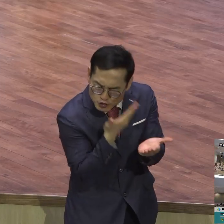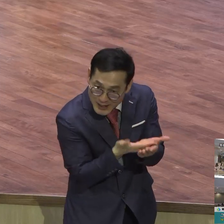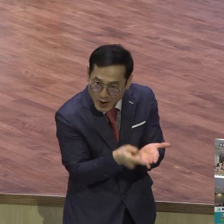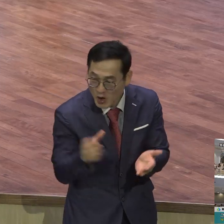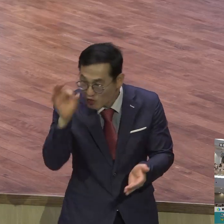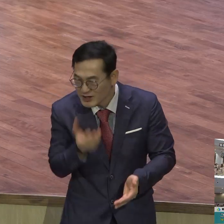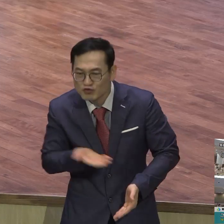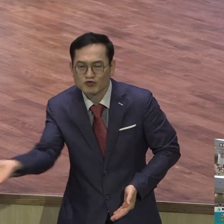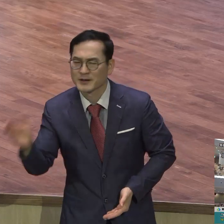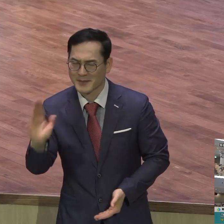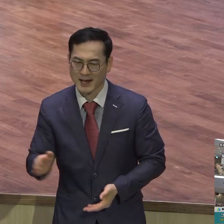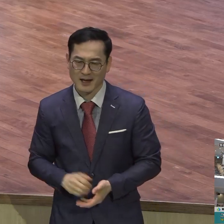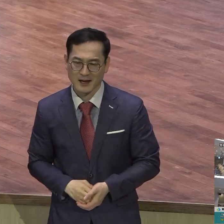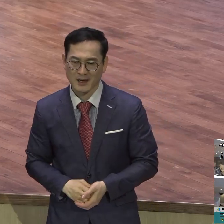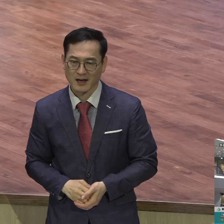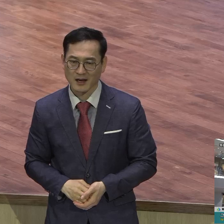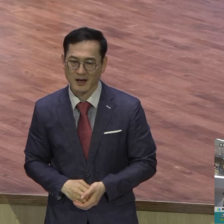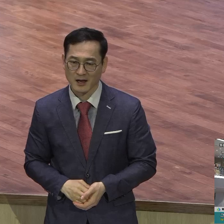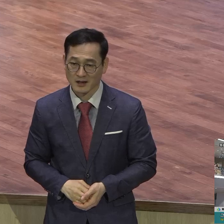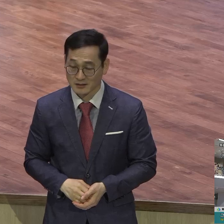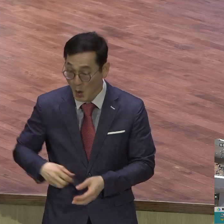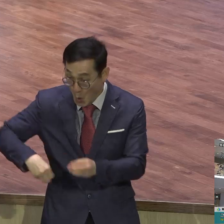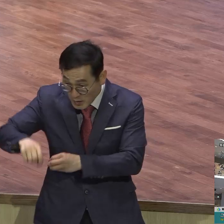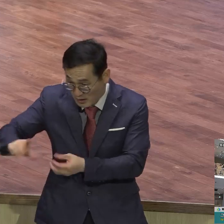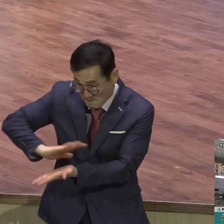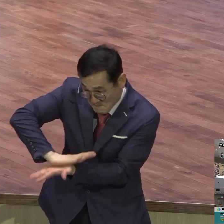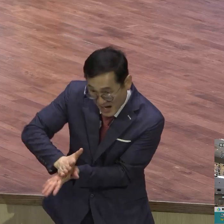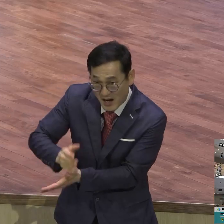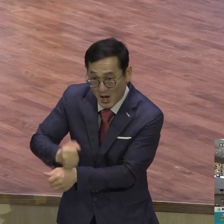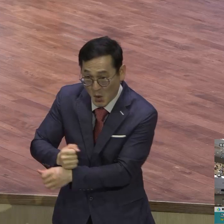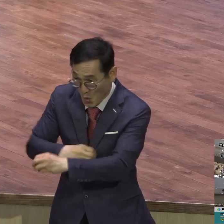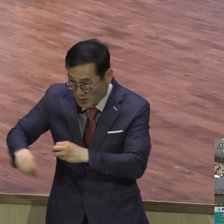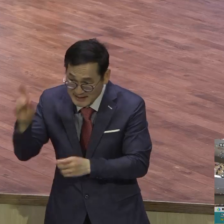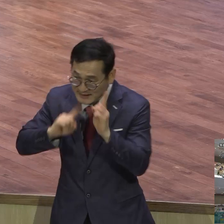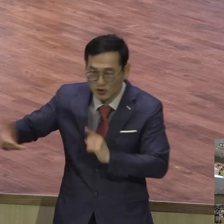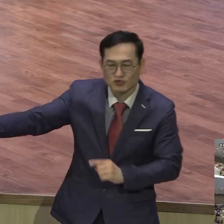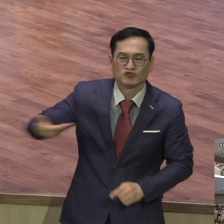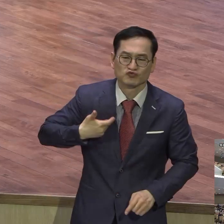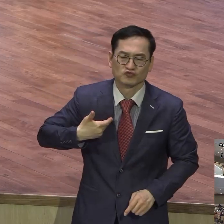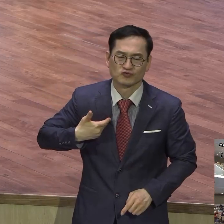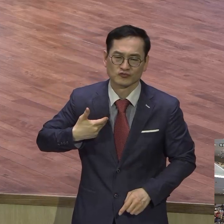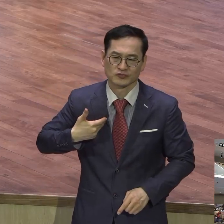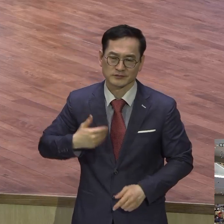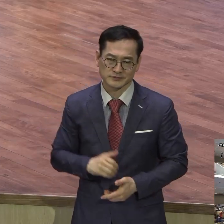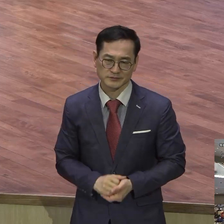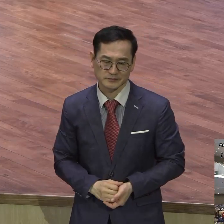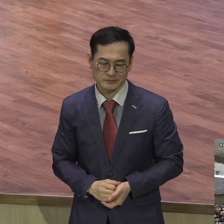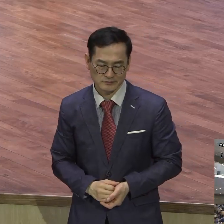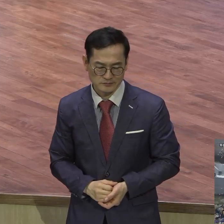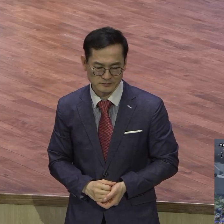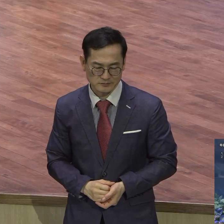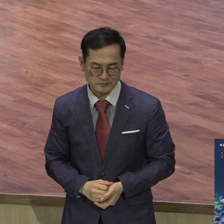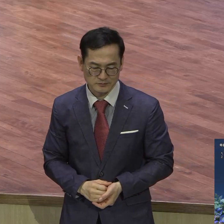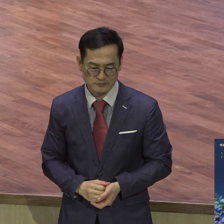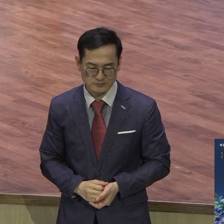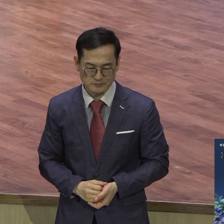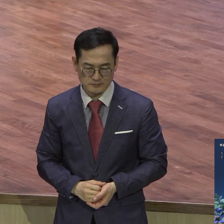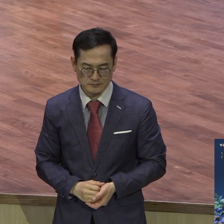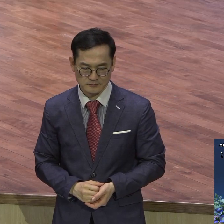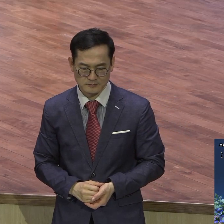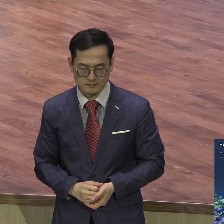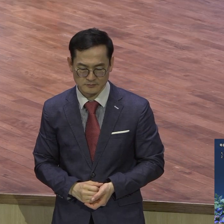그것을 발로 밟고 돌이켜 너희를 찢어 상하게 할까 염려하라. 이 말씀은요. 앞의 내용과 아주 동떨어진 것